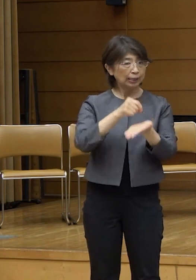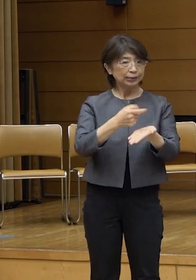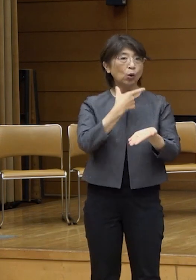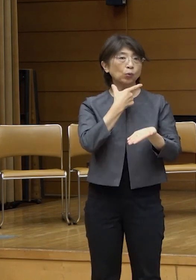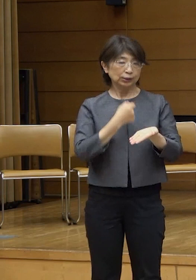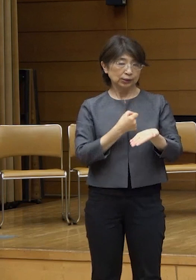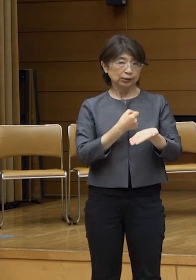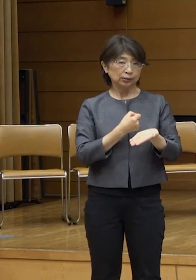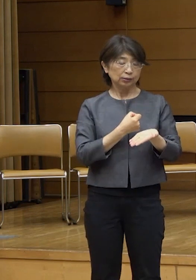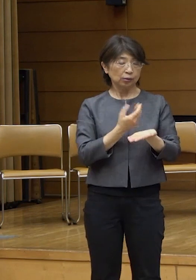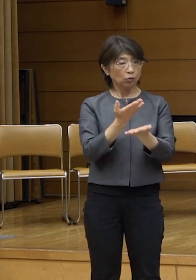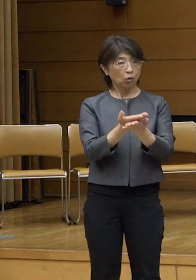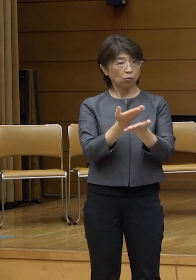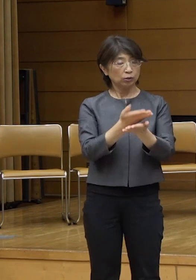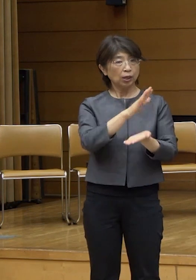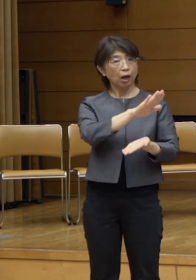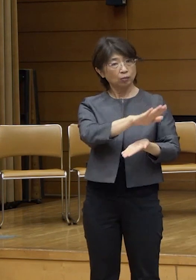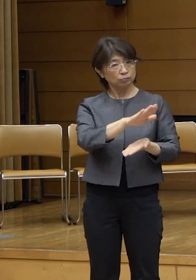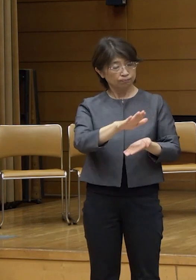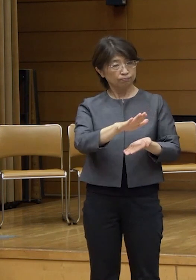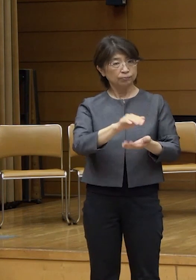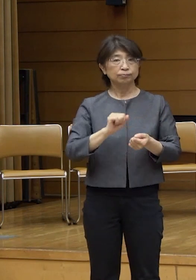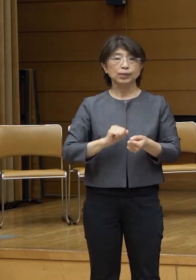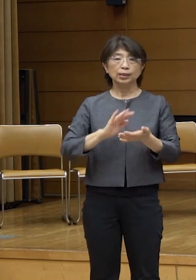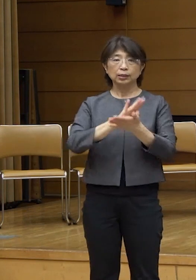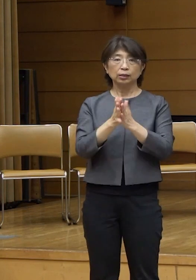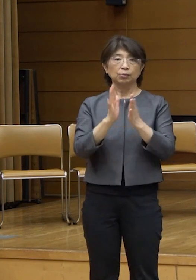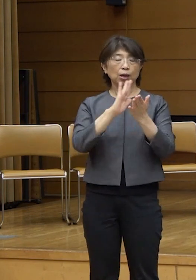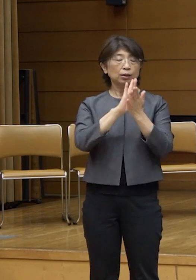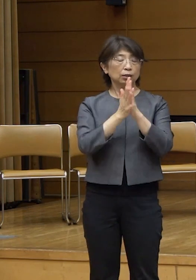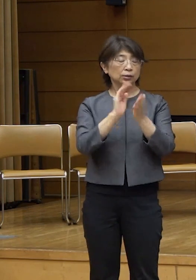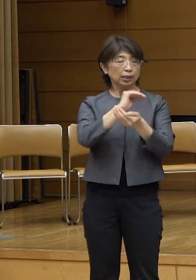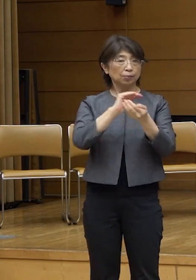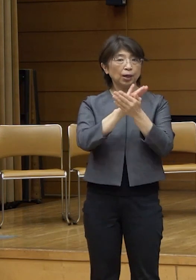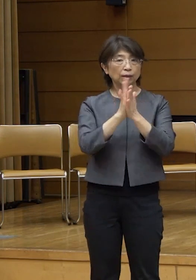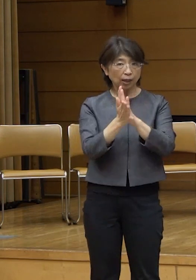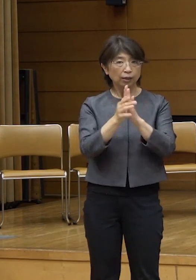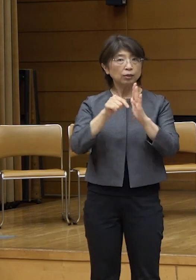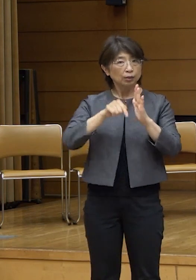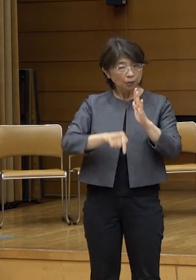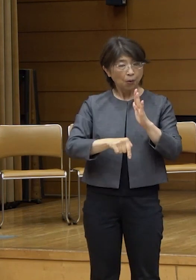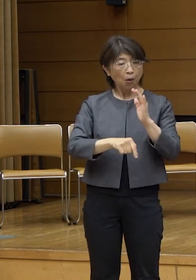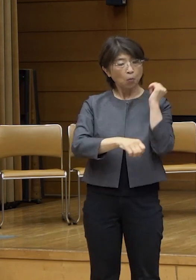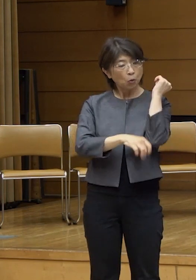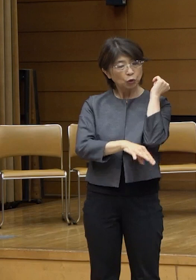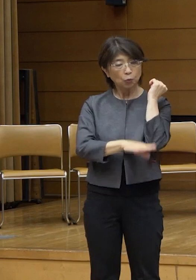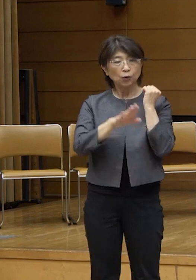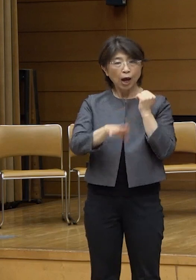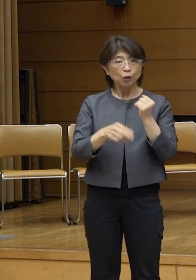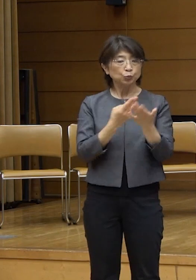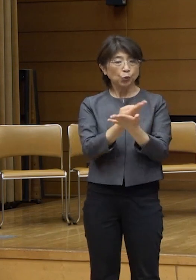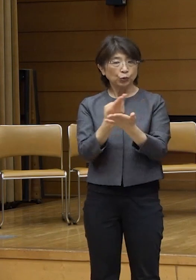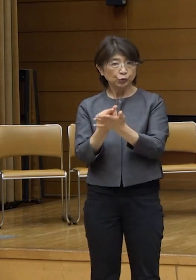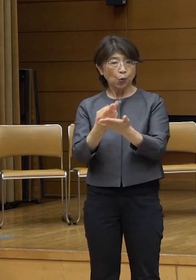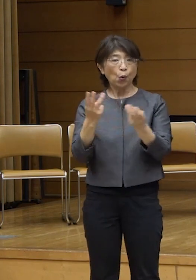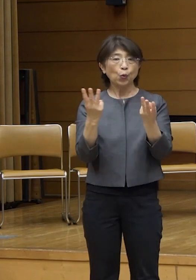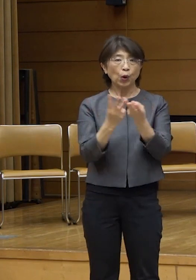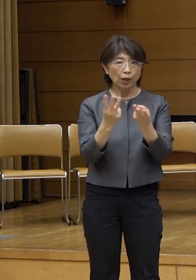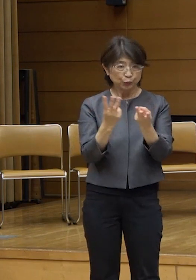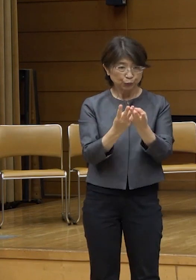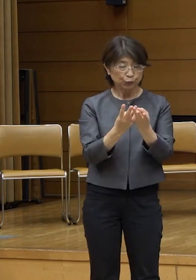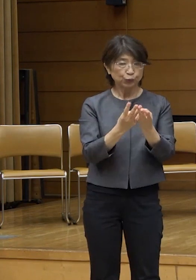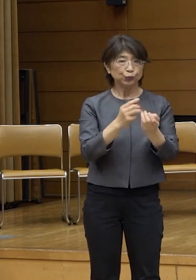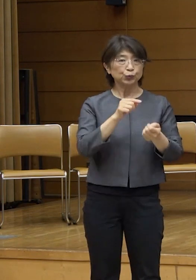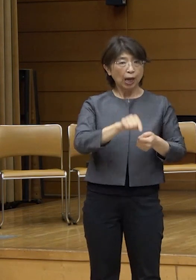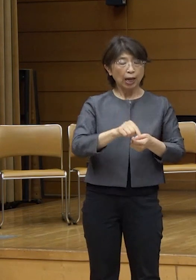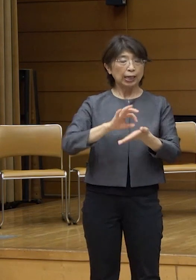県の病棟の病床のもともと持っている割合、それから医療者の人数とかですね、それによって随